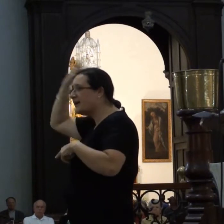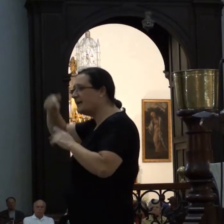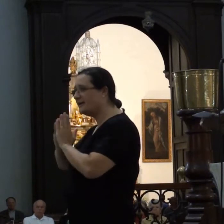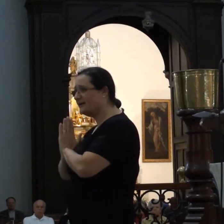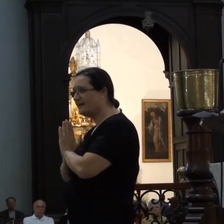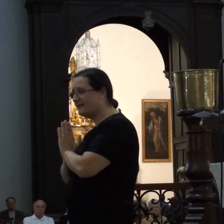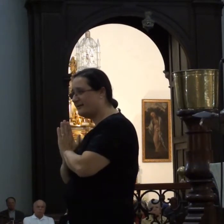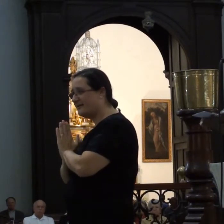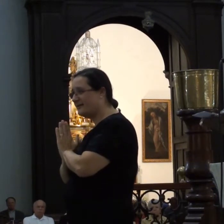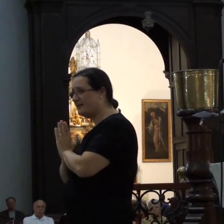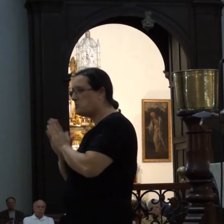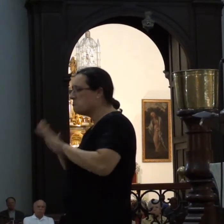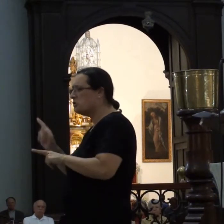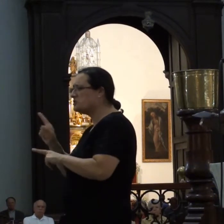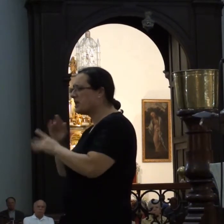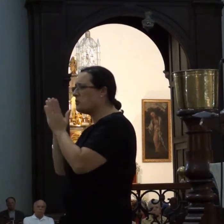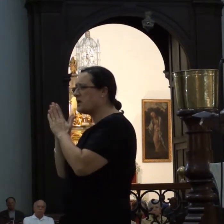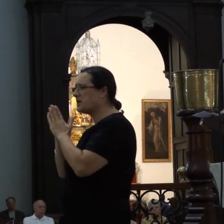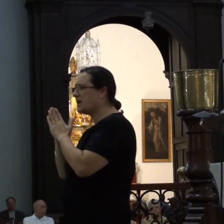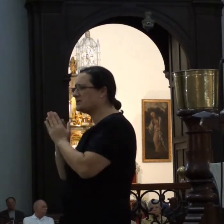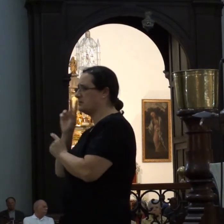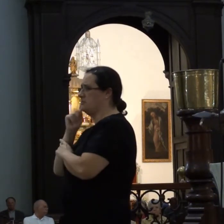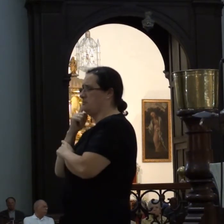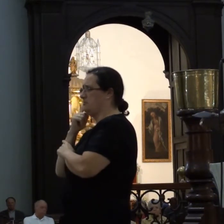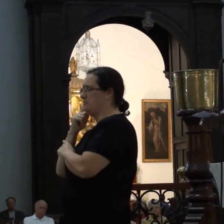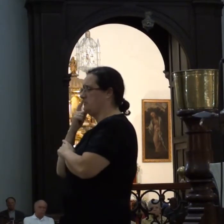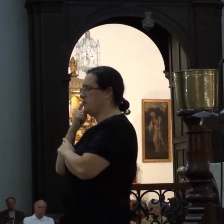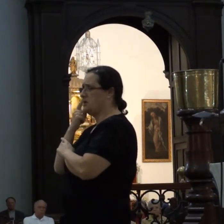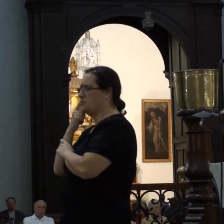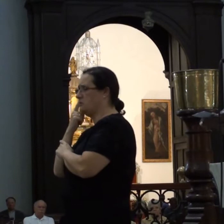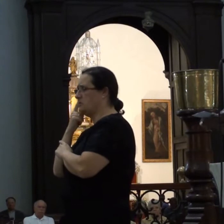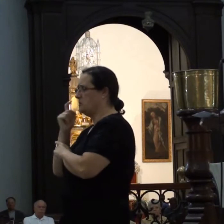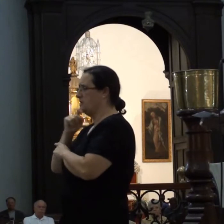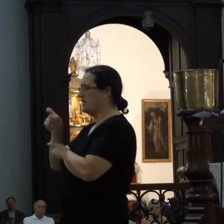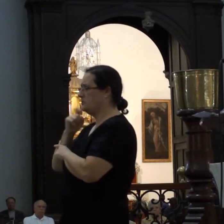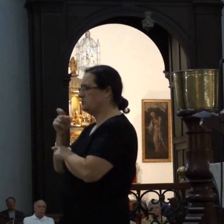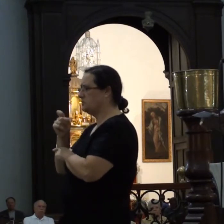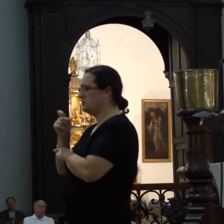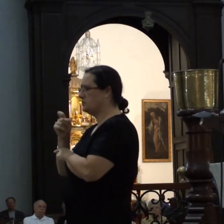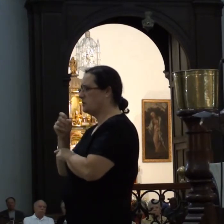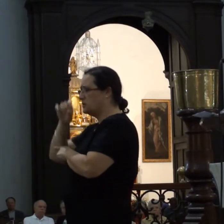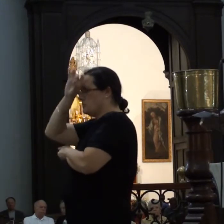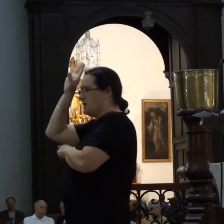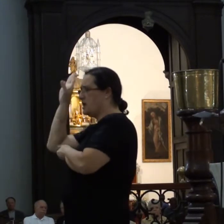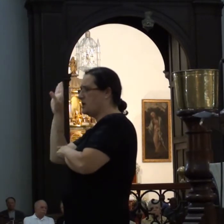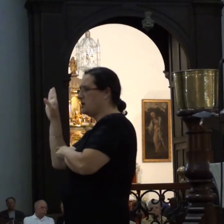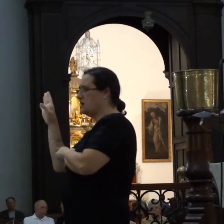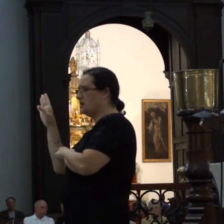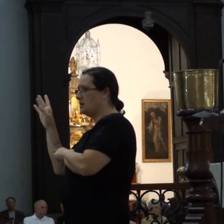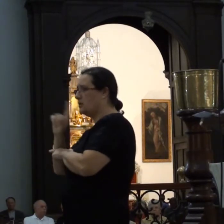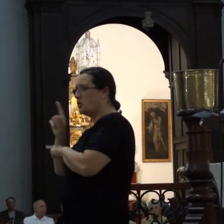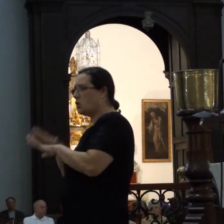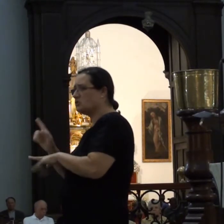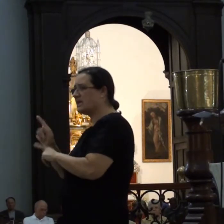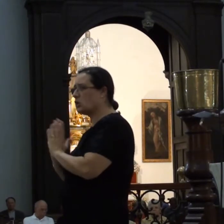Nazaret contemplando el anuncio que se le acaba de hacer nada menos que vas a ser